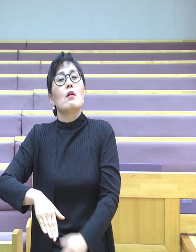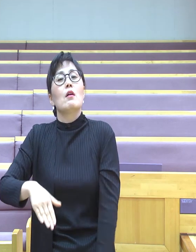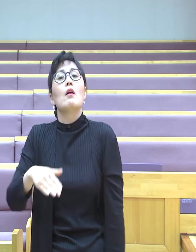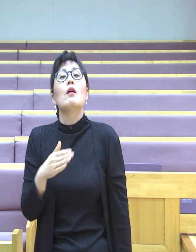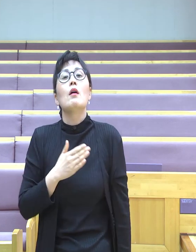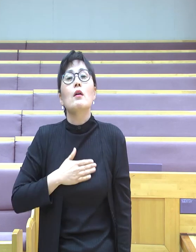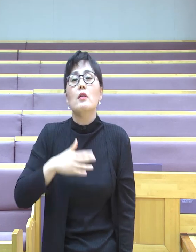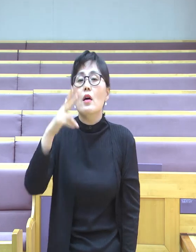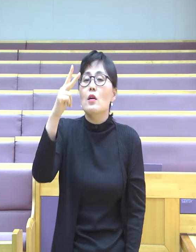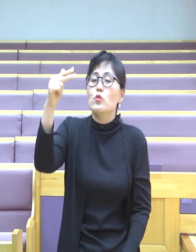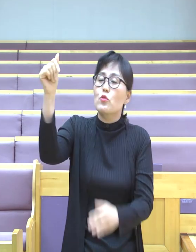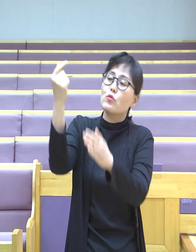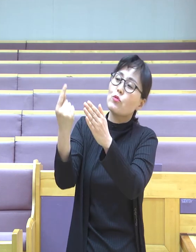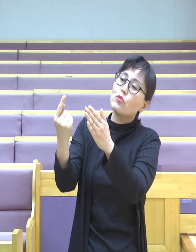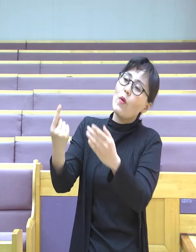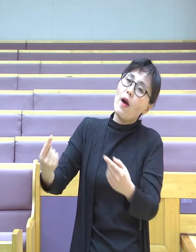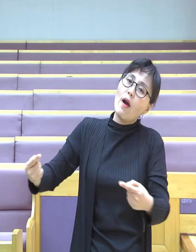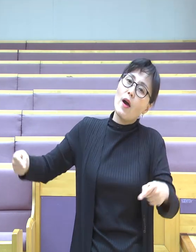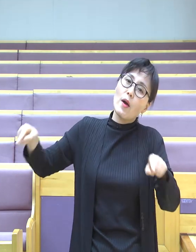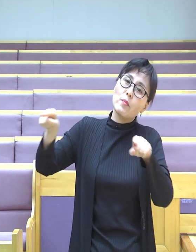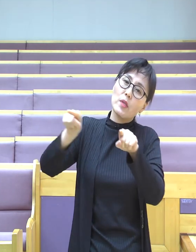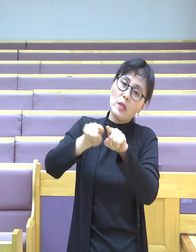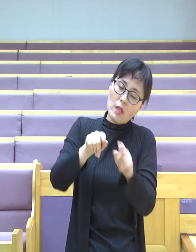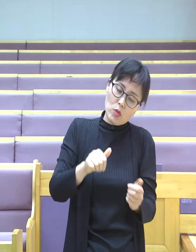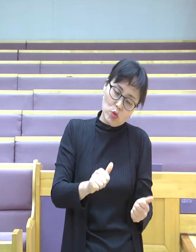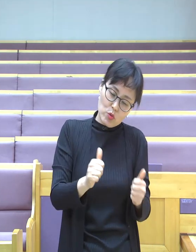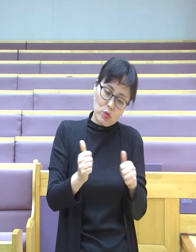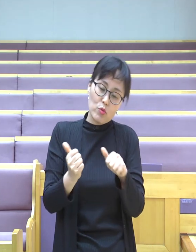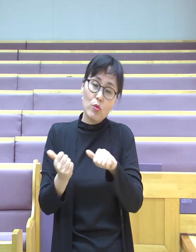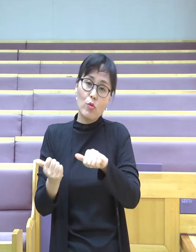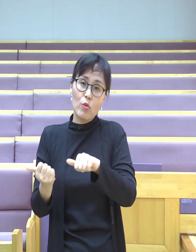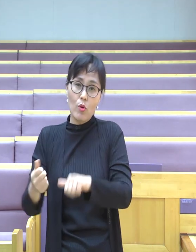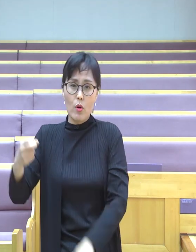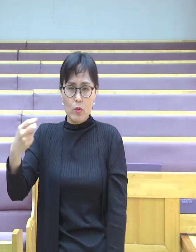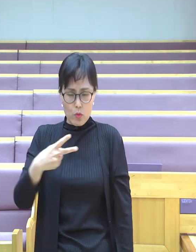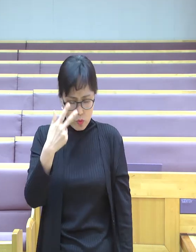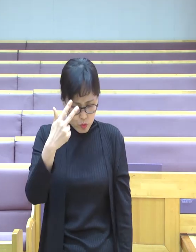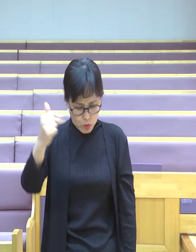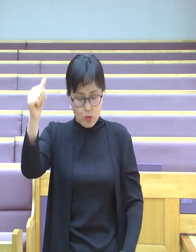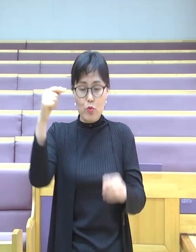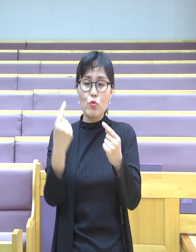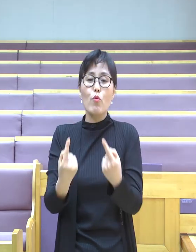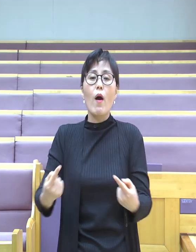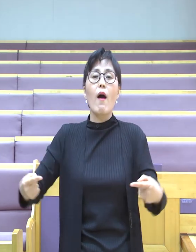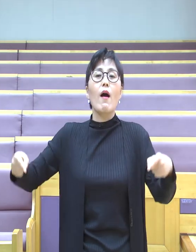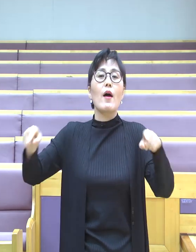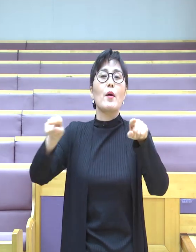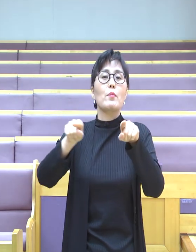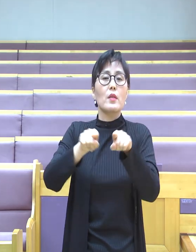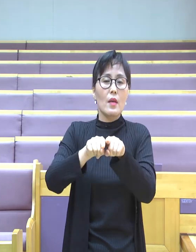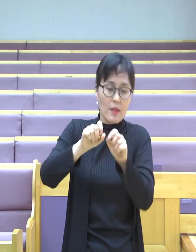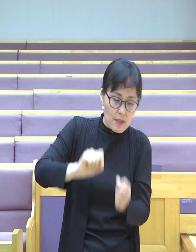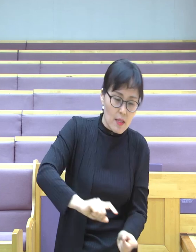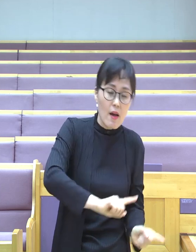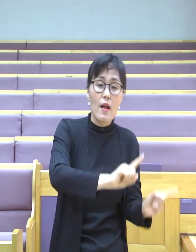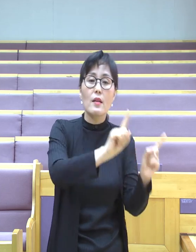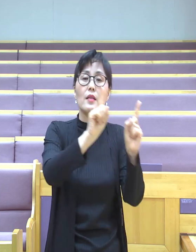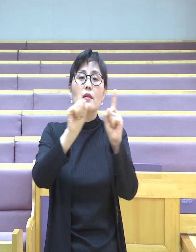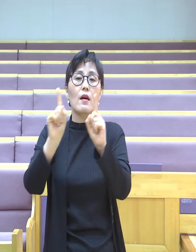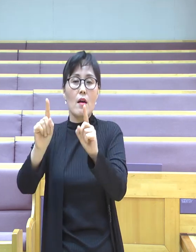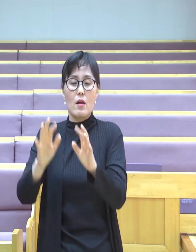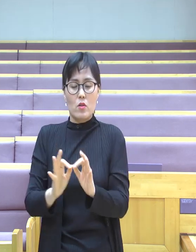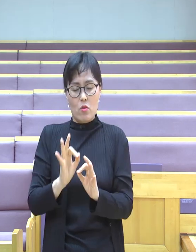포개어 나 주와 함께 죽고 또 주와 함께